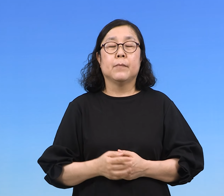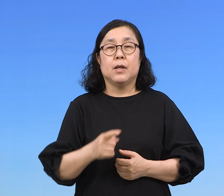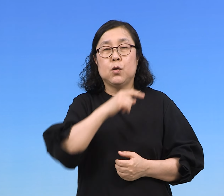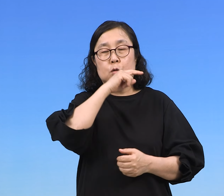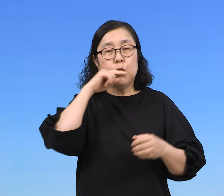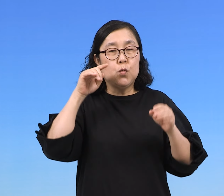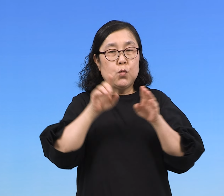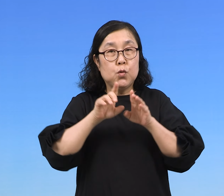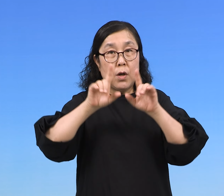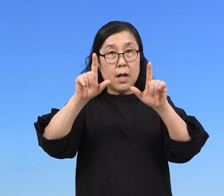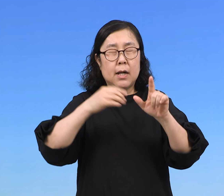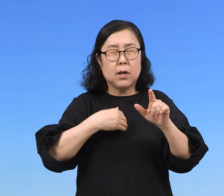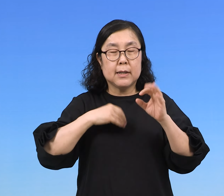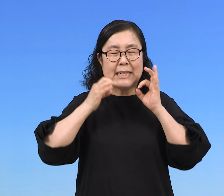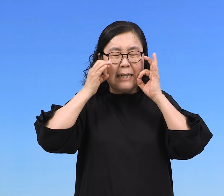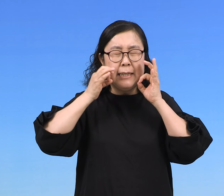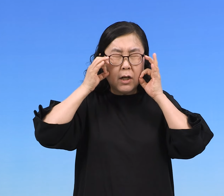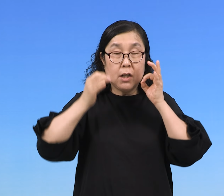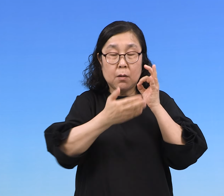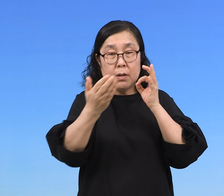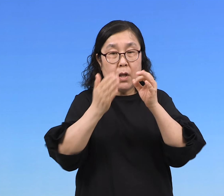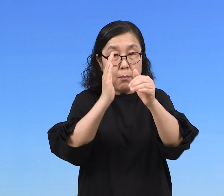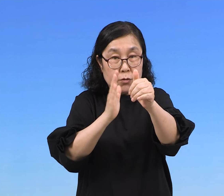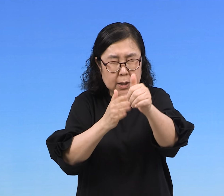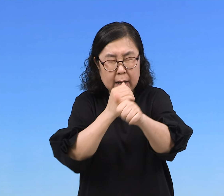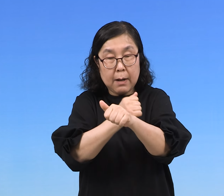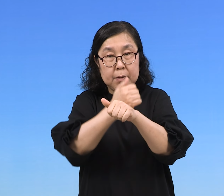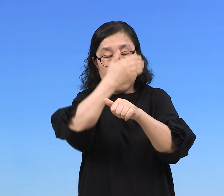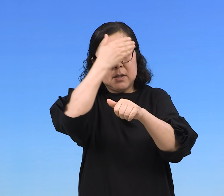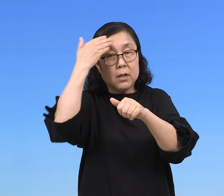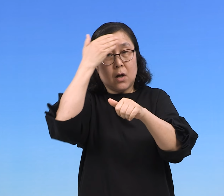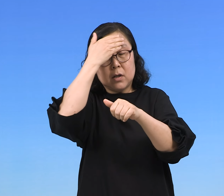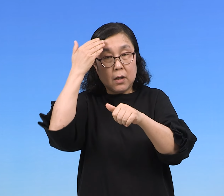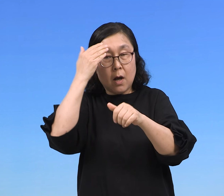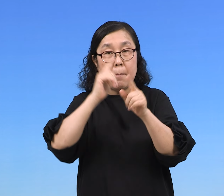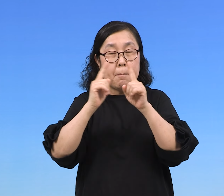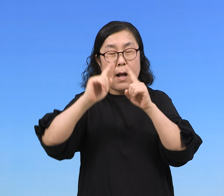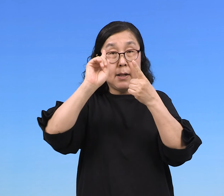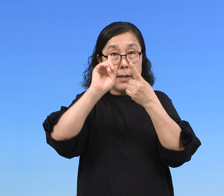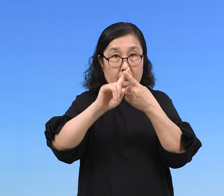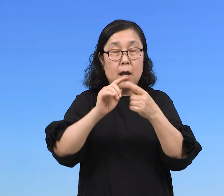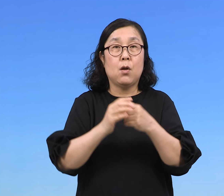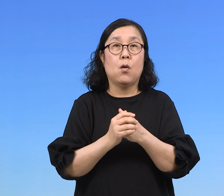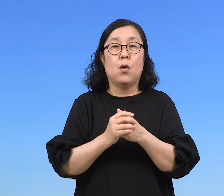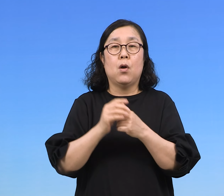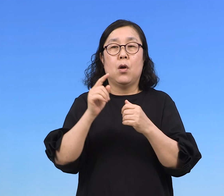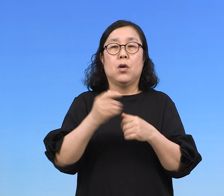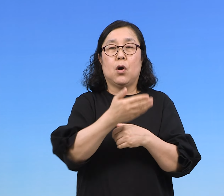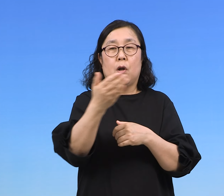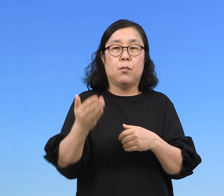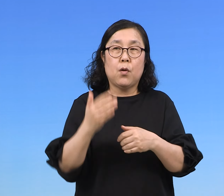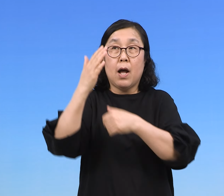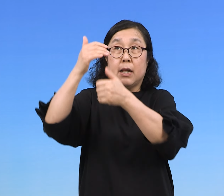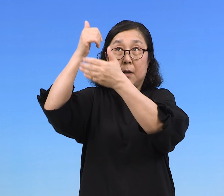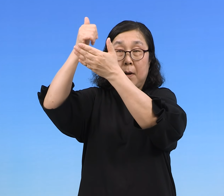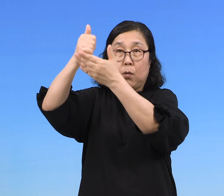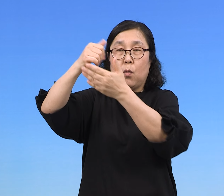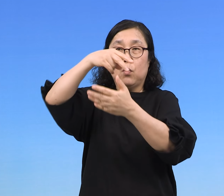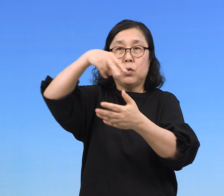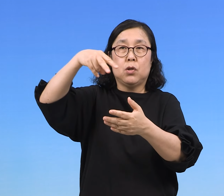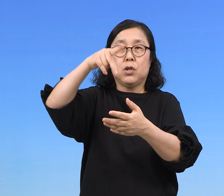이 주일날 저는 간절히 촉구합니다. 우리 청년들 표현 그대로 제가 빌려서 말하자면, 여러분 이제 하나님과 썸만